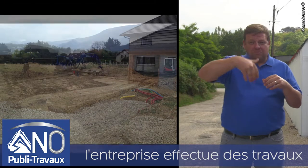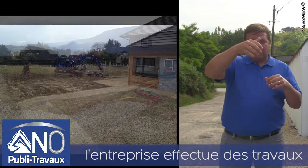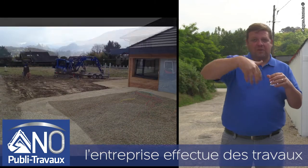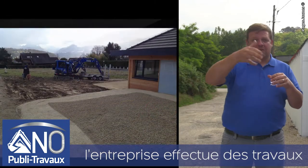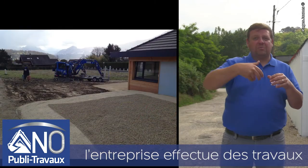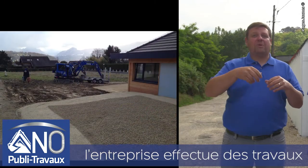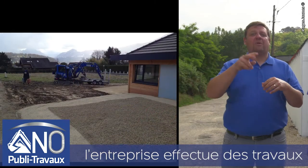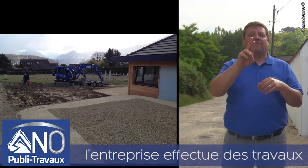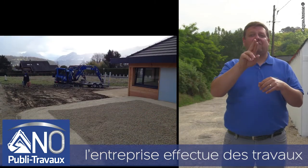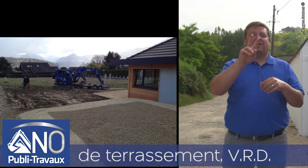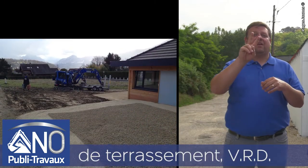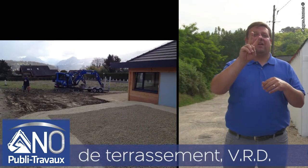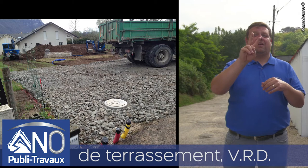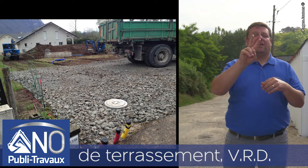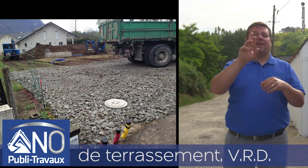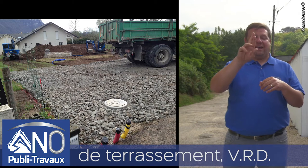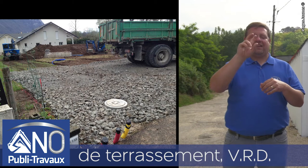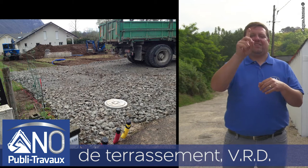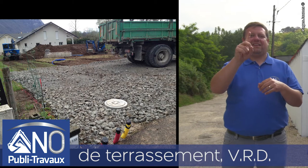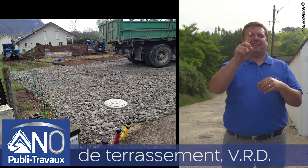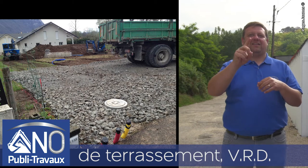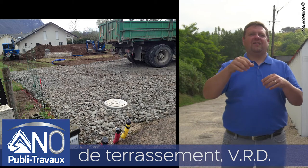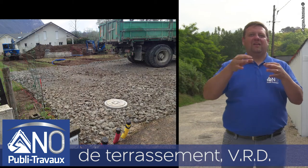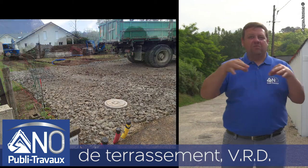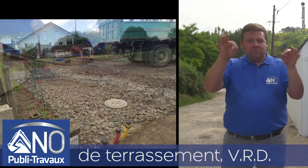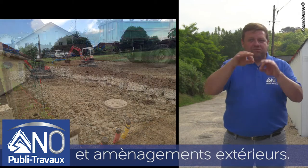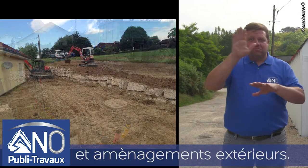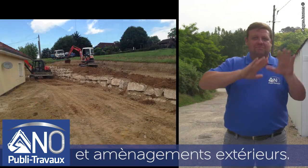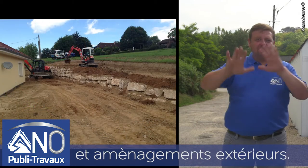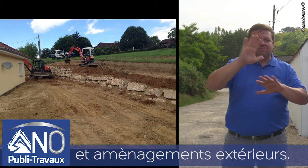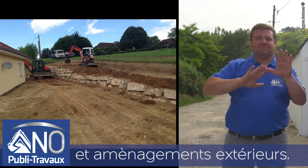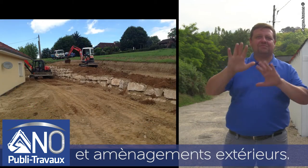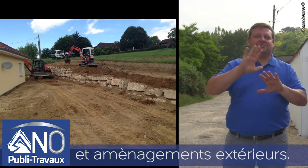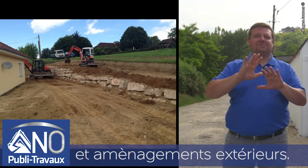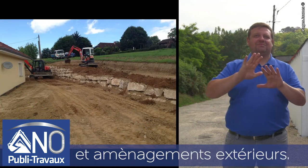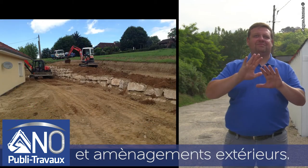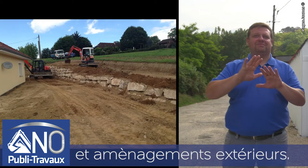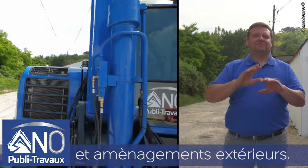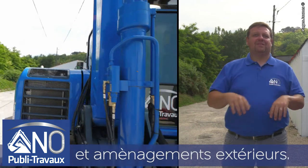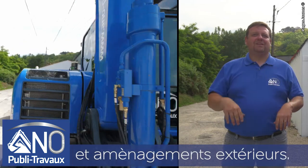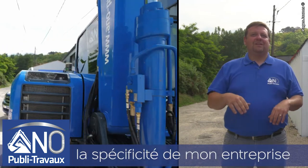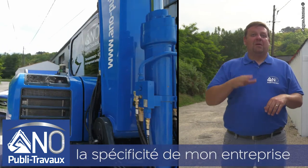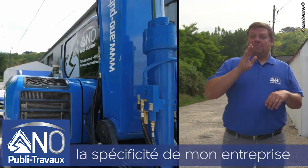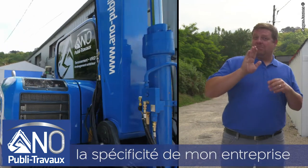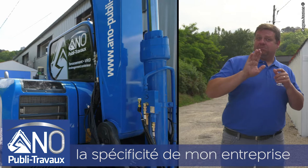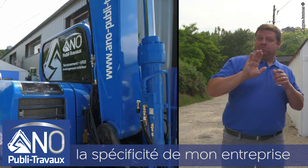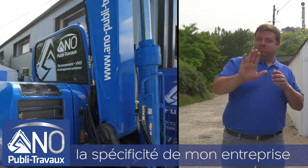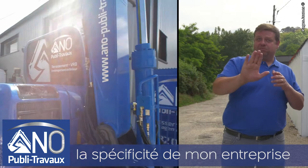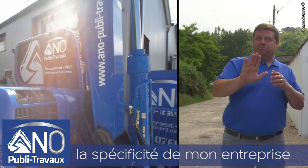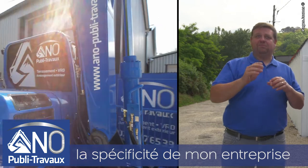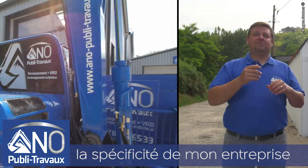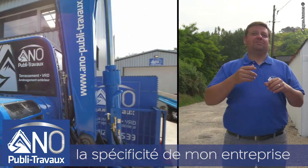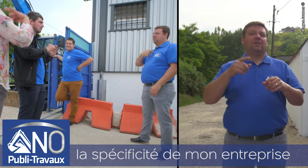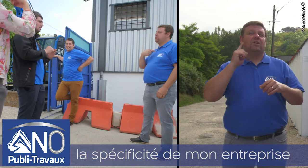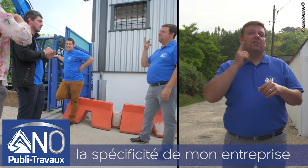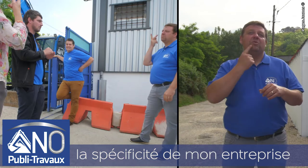L'entreprise effectue des travaux de terrassement, de V.R.D. et d'aménagement extérieur. La